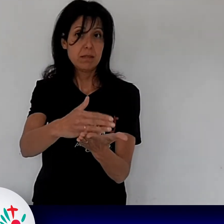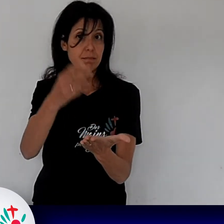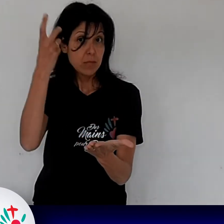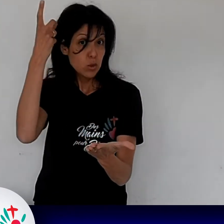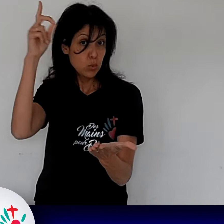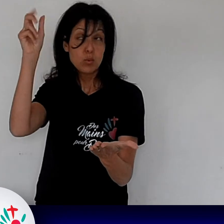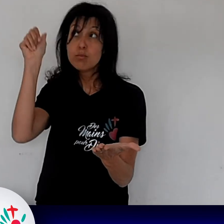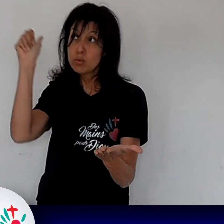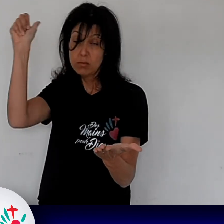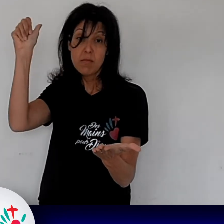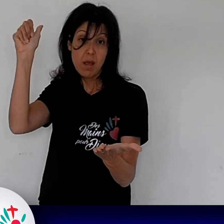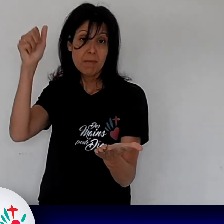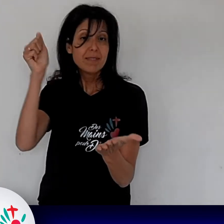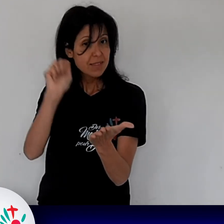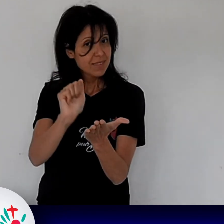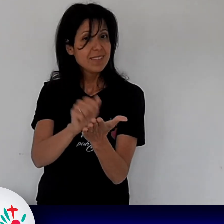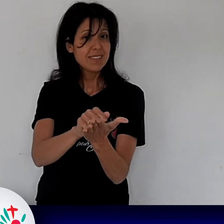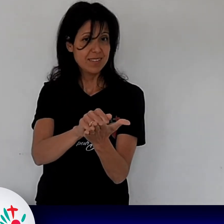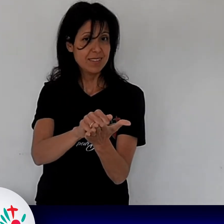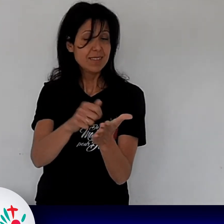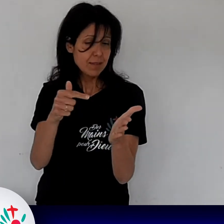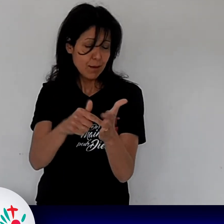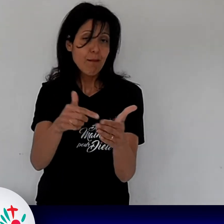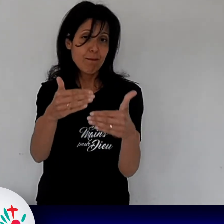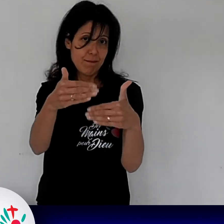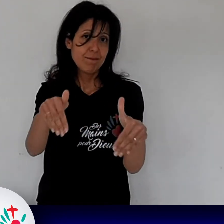terme de ce moment, de ce temps.